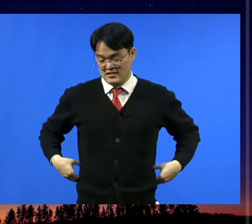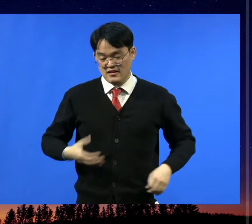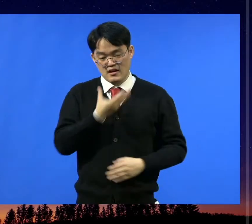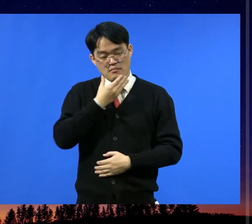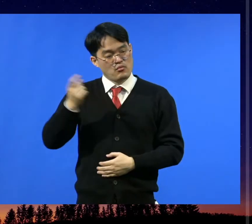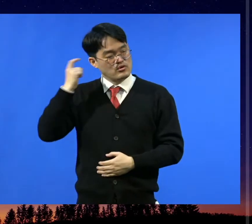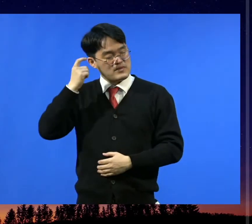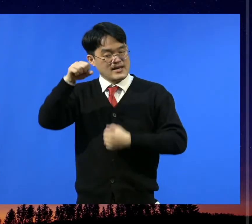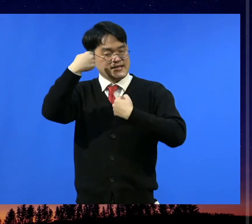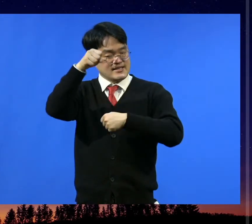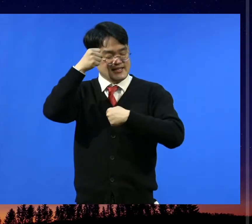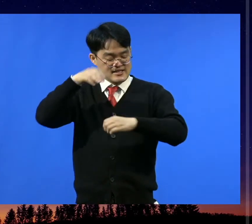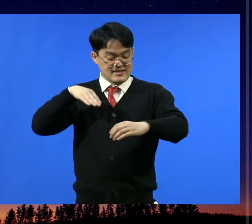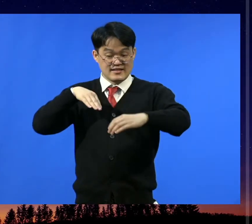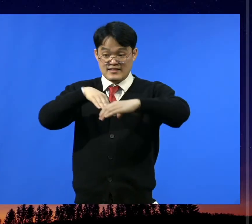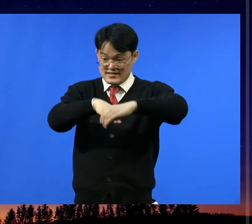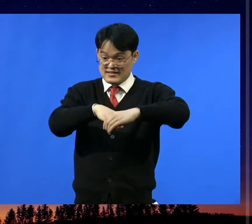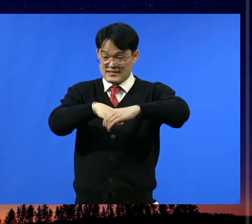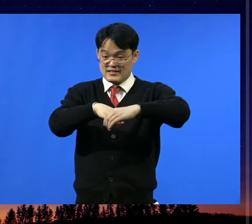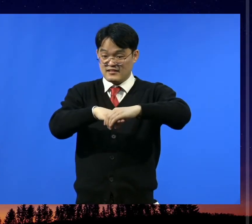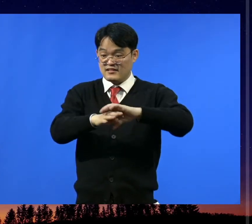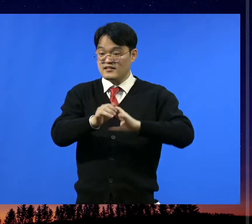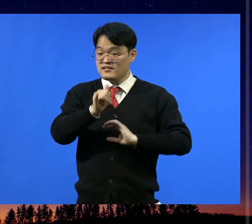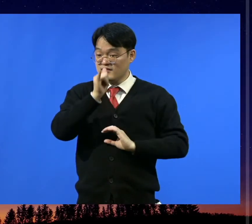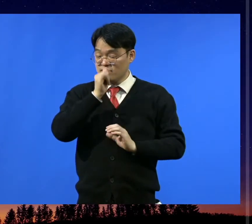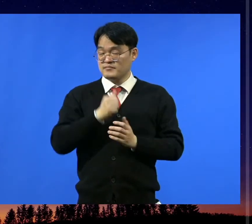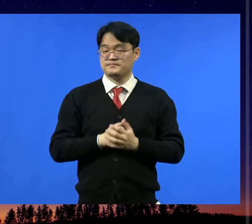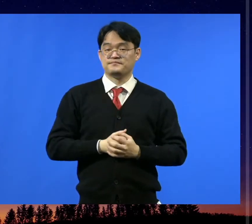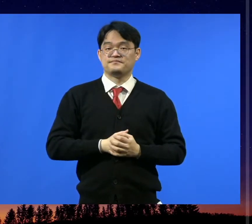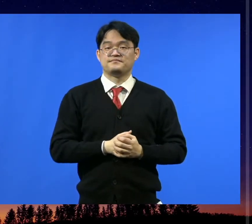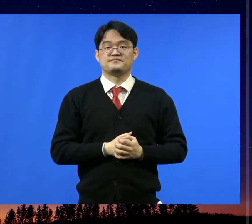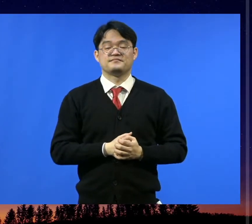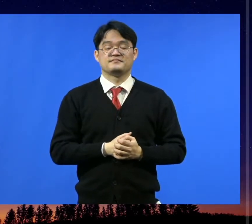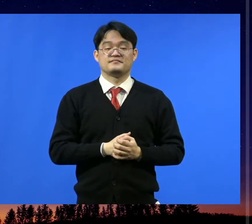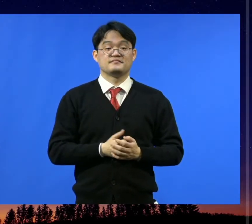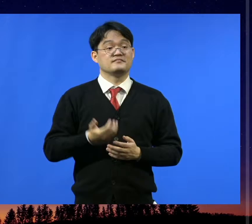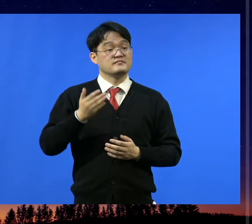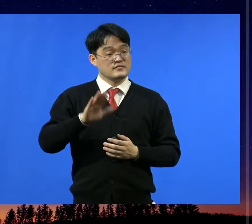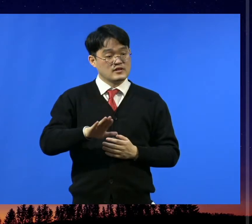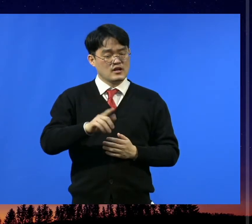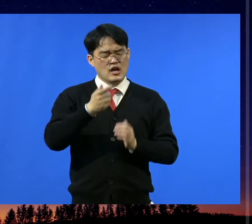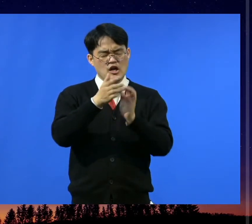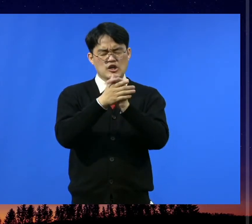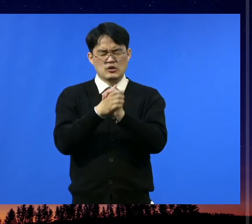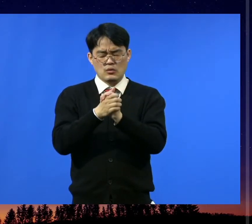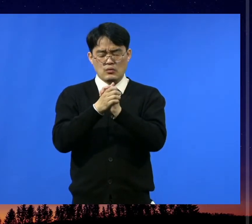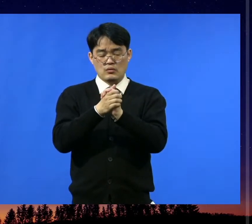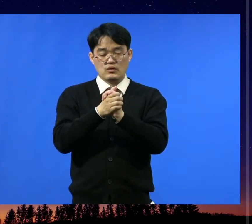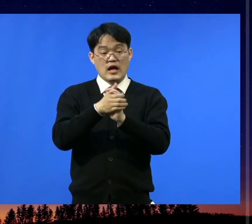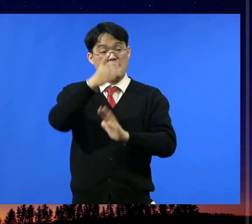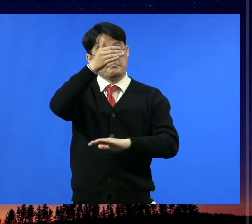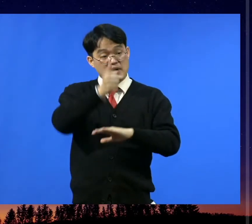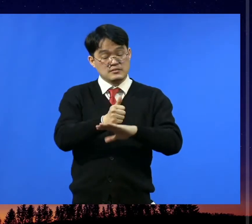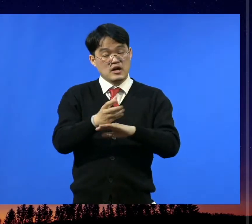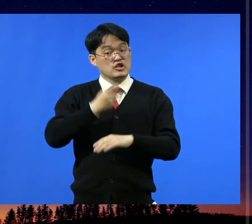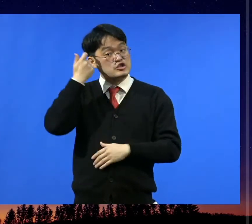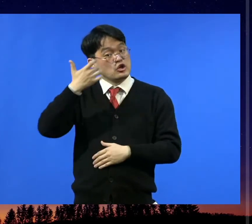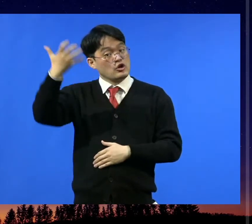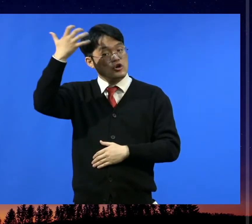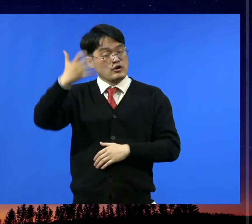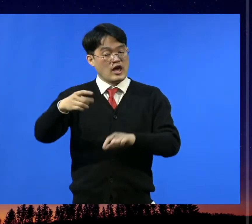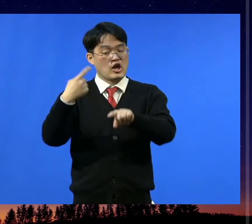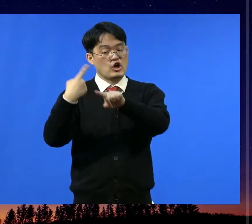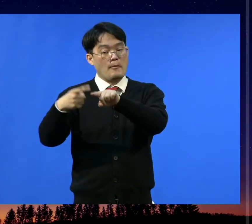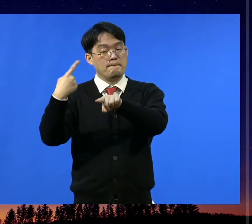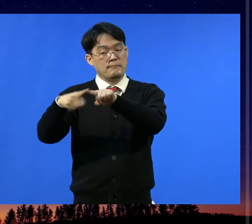신, 이 비유가 다 들어 있었어요. 그런데 기도는, 이 마지막 기도는 성령의 검도 마찬가지죠.